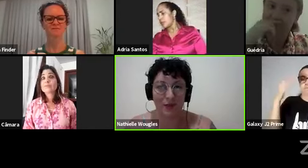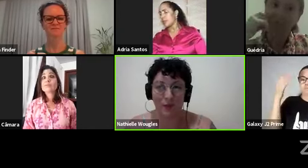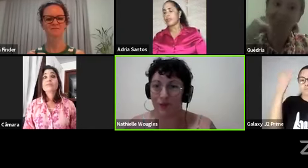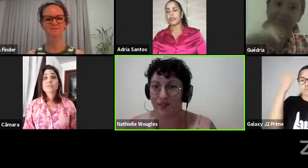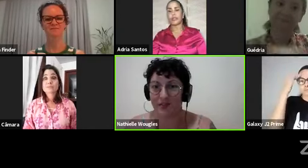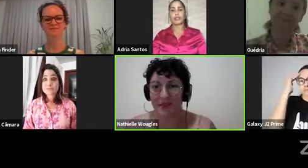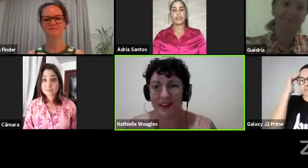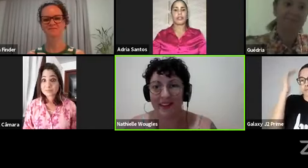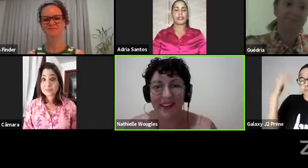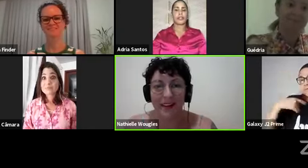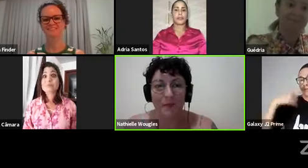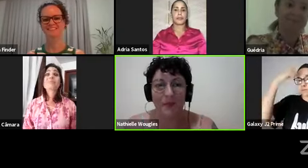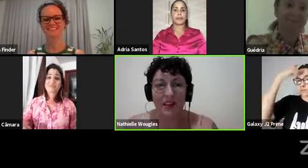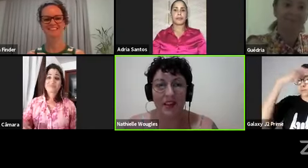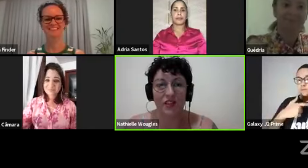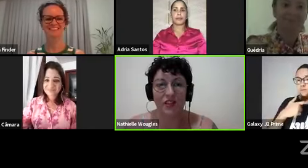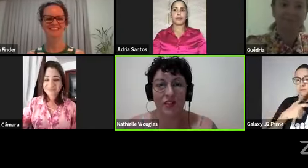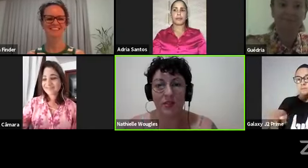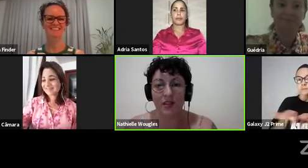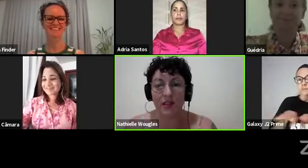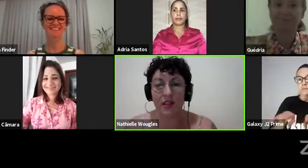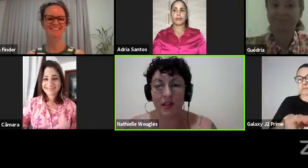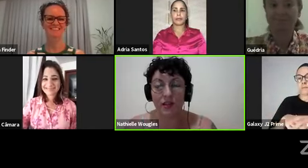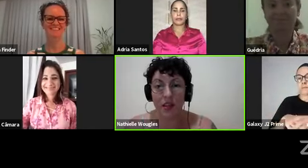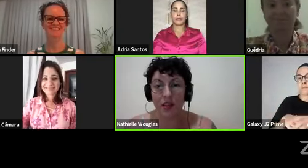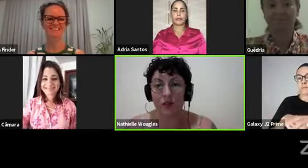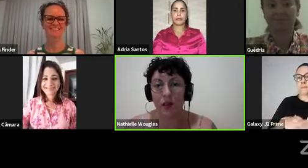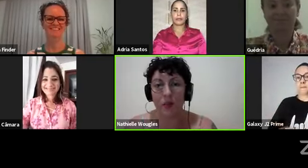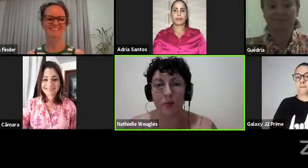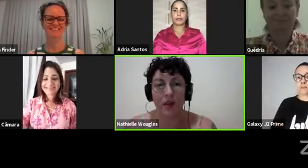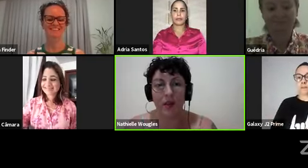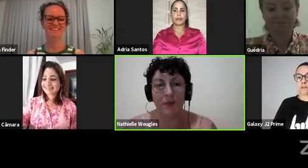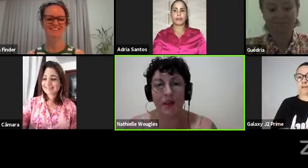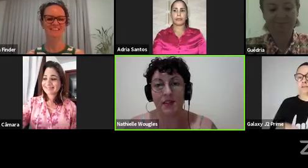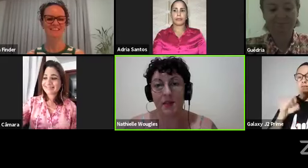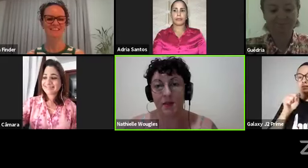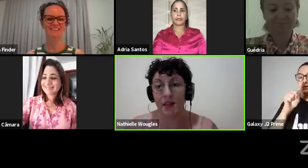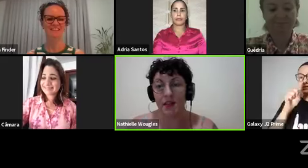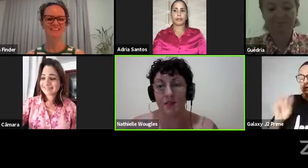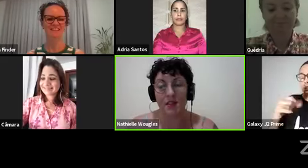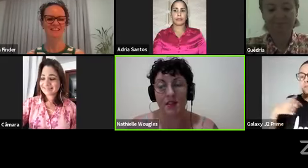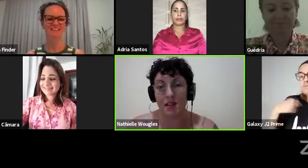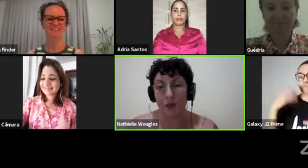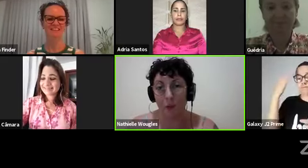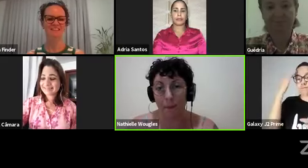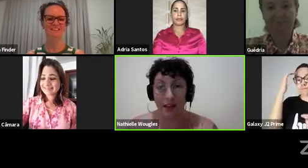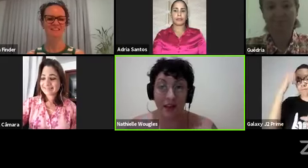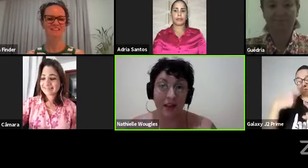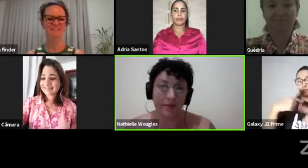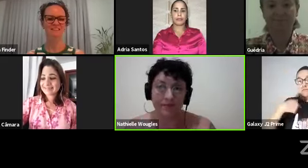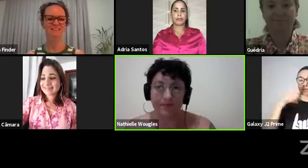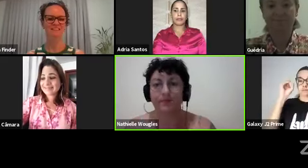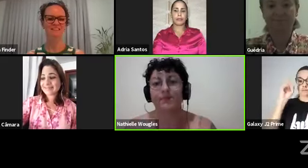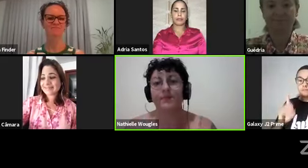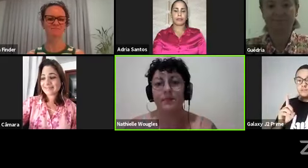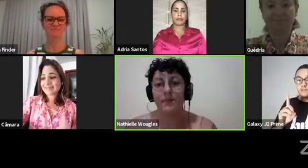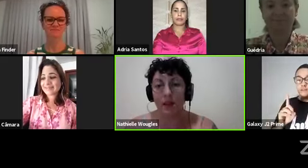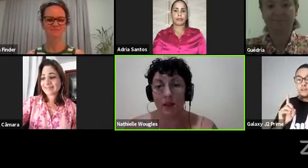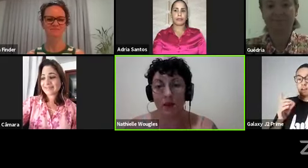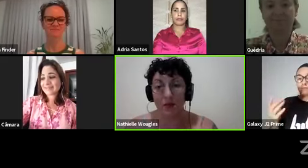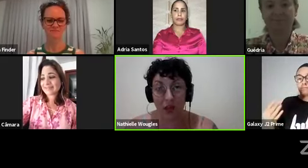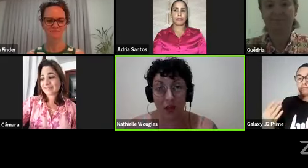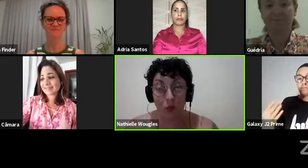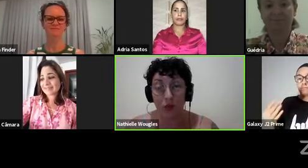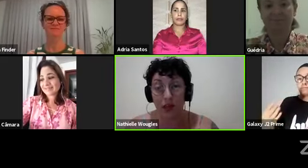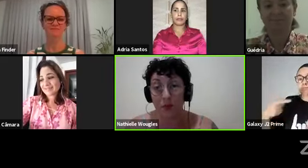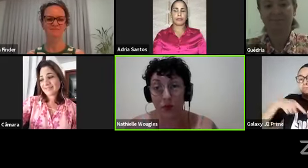Guedra passou por isso também. Da gente não se entender direito, né? Porque essa minha deficiência era tão pequena.